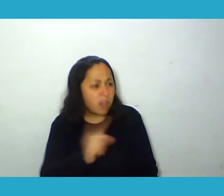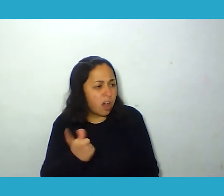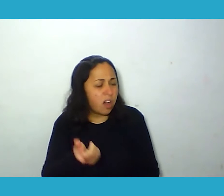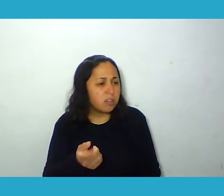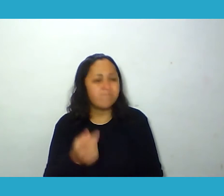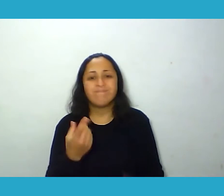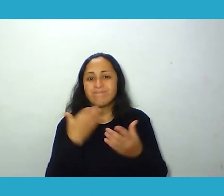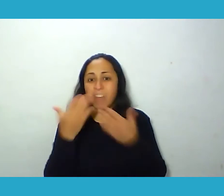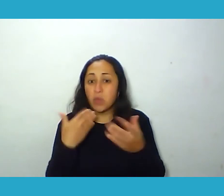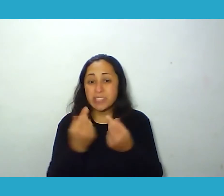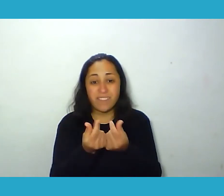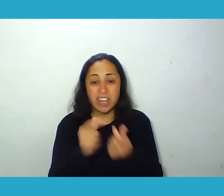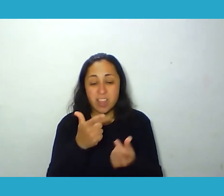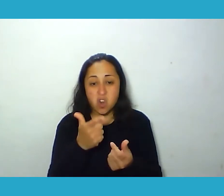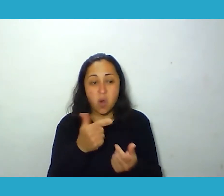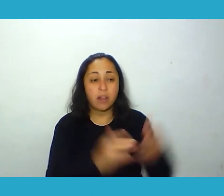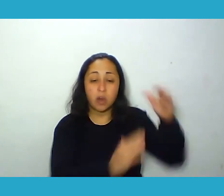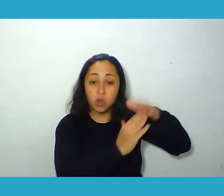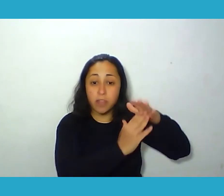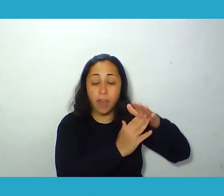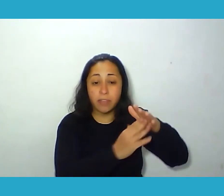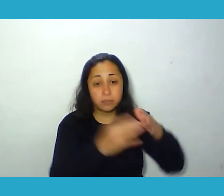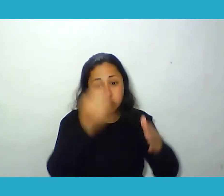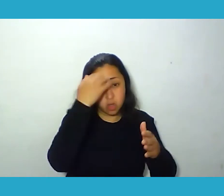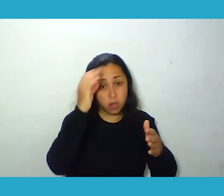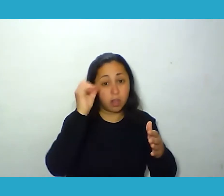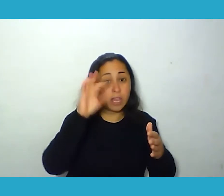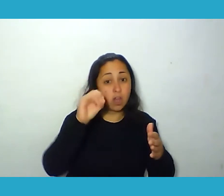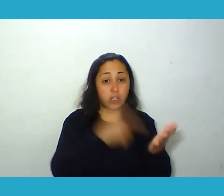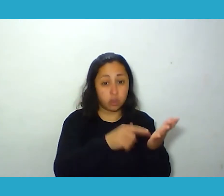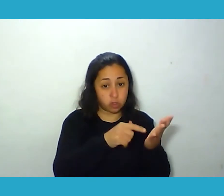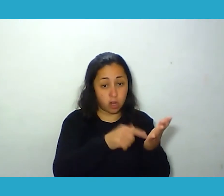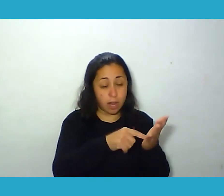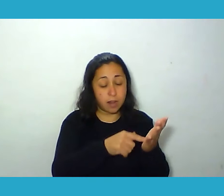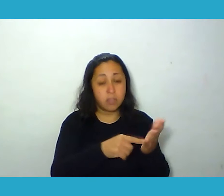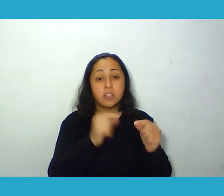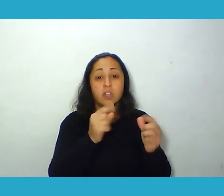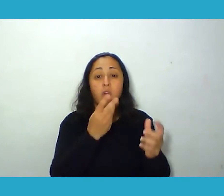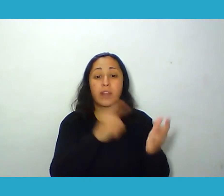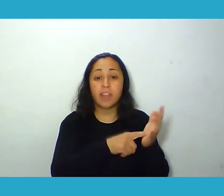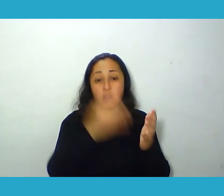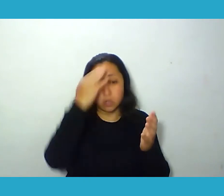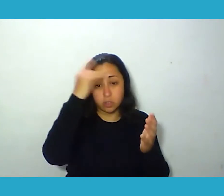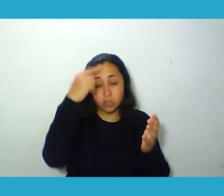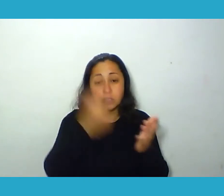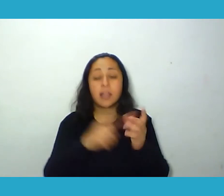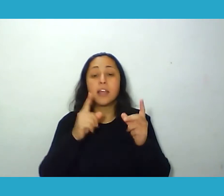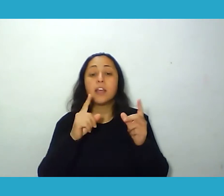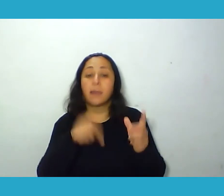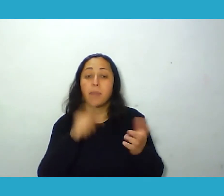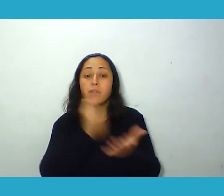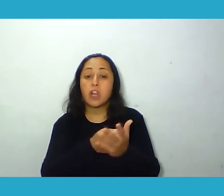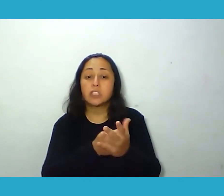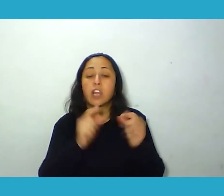audiencia carece de toda validez, debiendo a las autoridades administrativas y judiciales declararla inconstitucional, en cumplimiento con el artículo 41 de la Constitución Nacional, así como